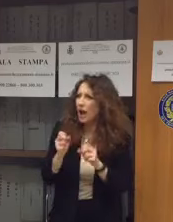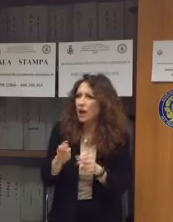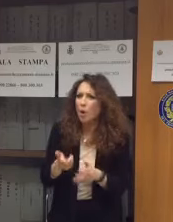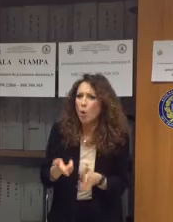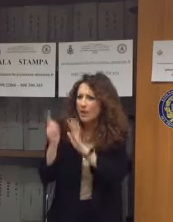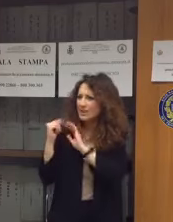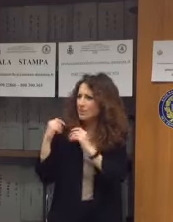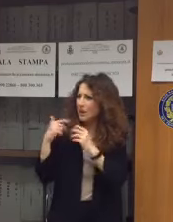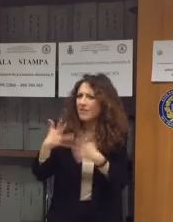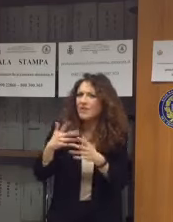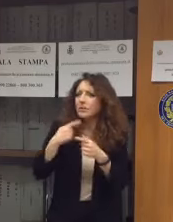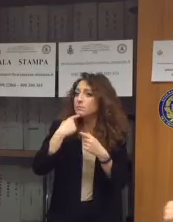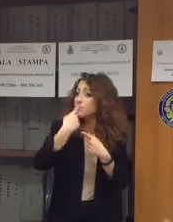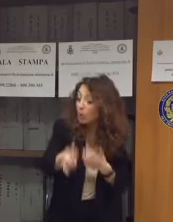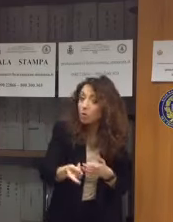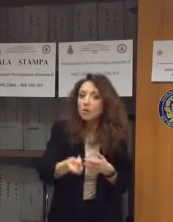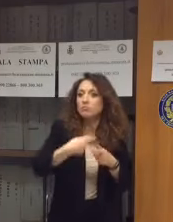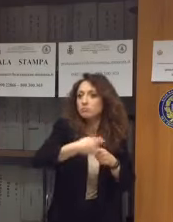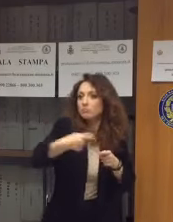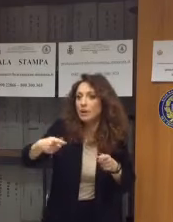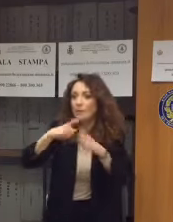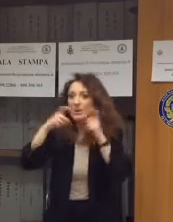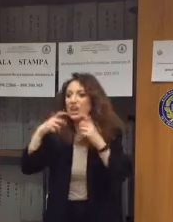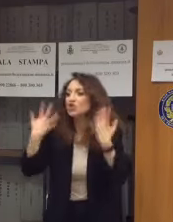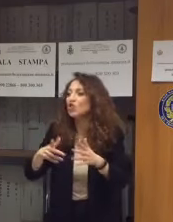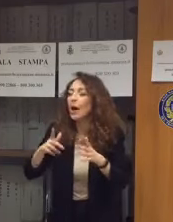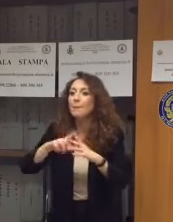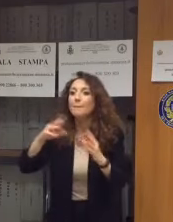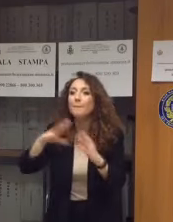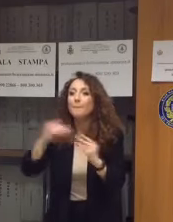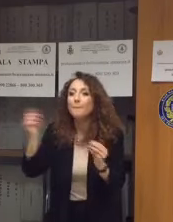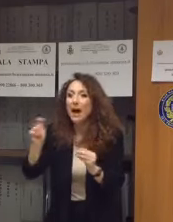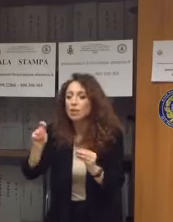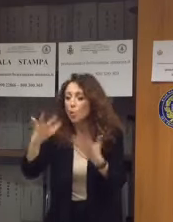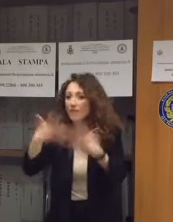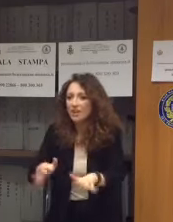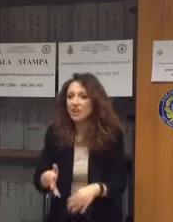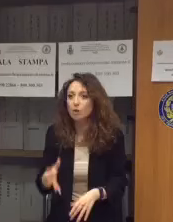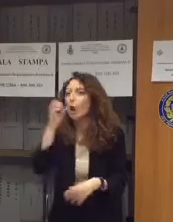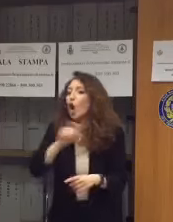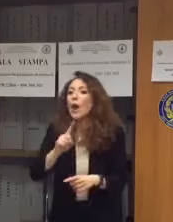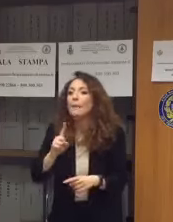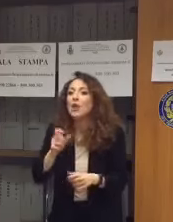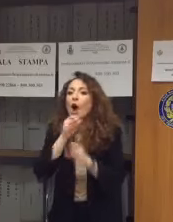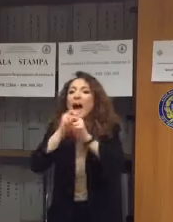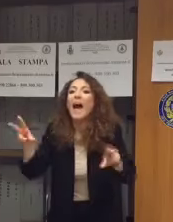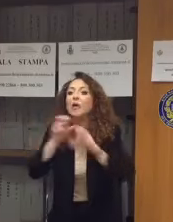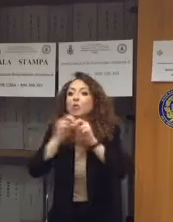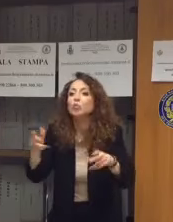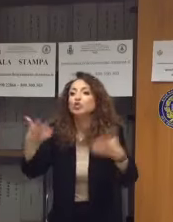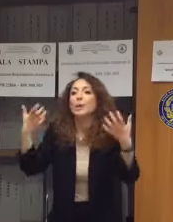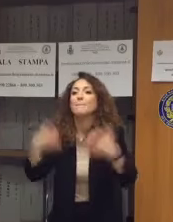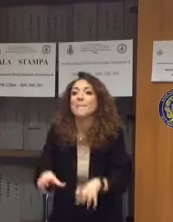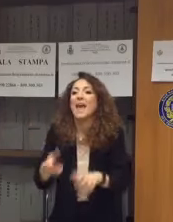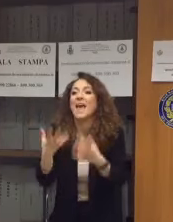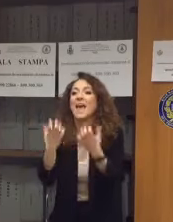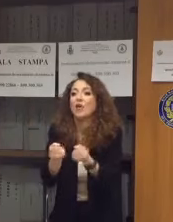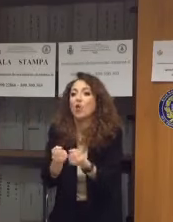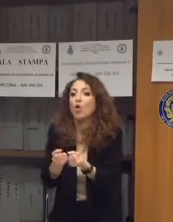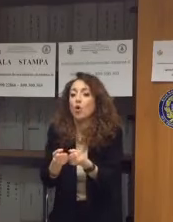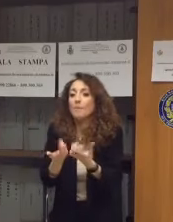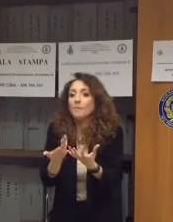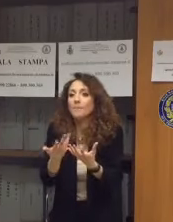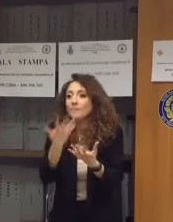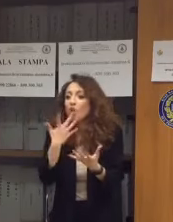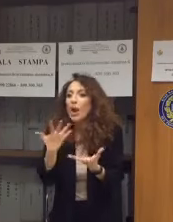distribuzione delle mascherine, e già è passato Pasqua, ma non ho capito, meno annunci, pure in ambito regionale, più sostanza